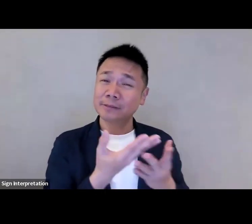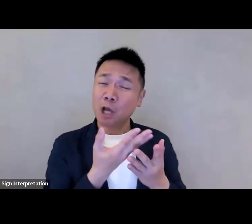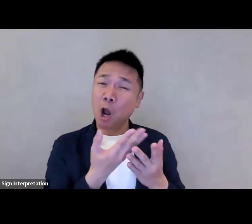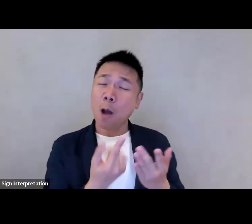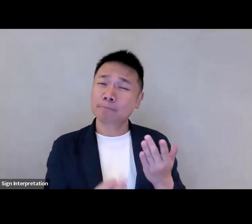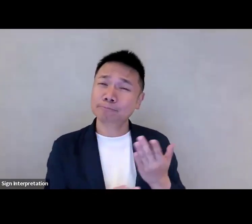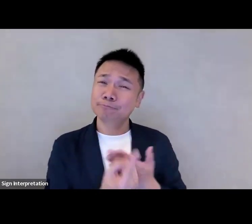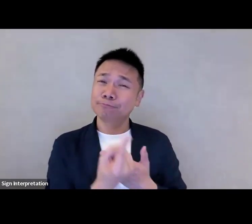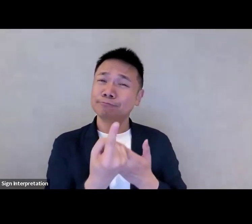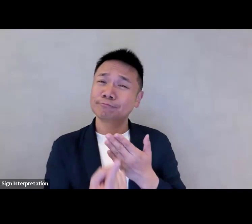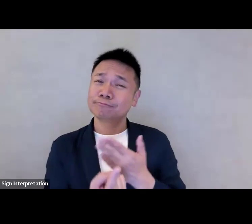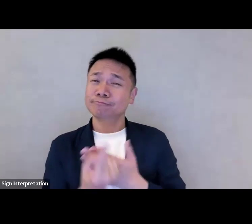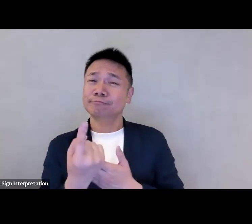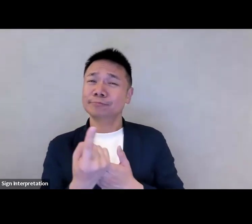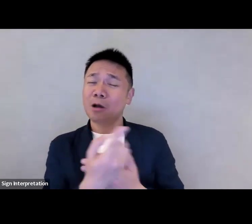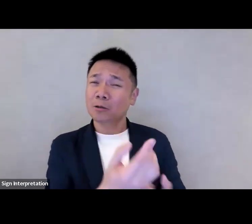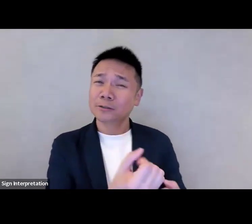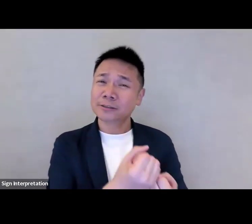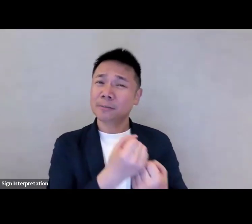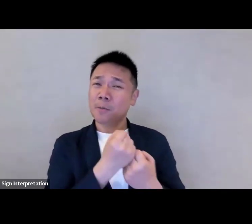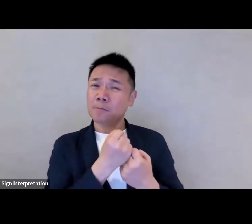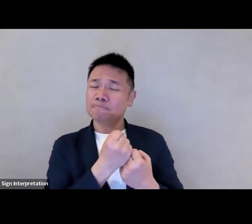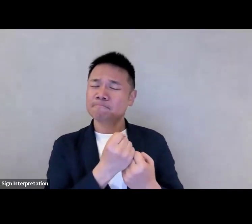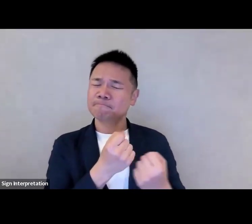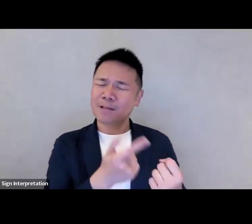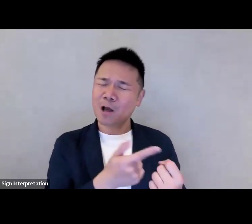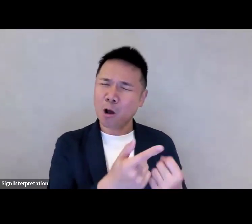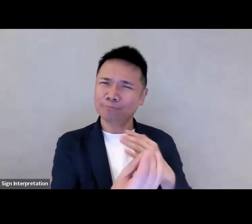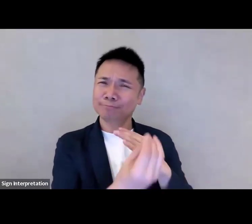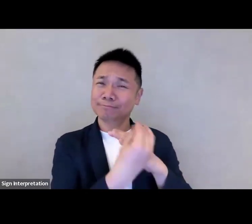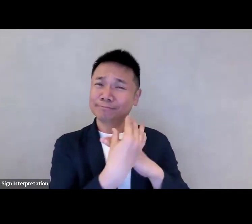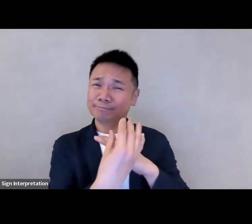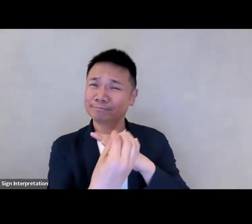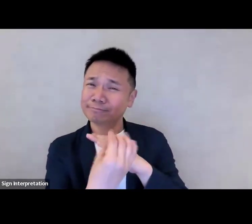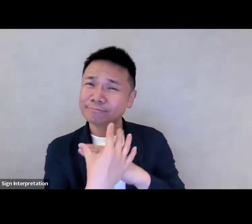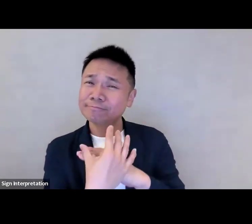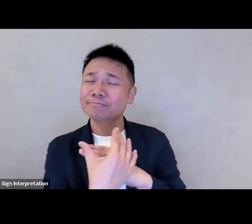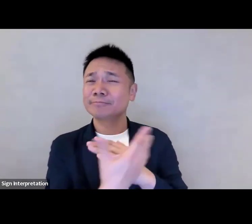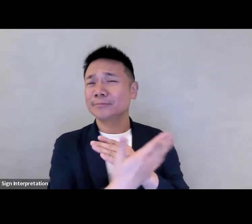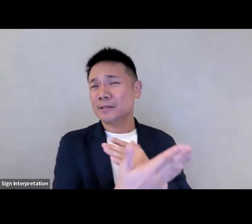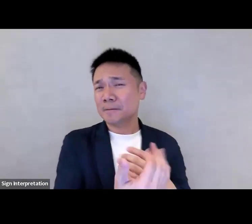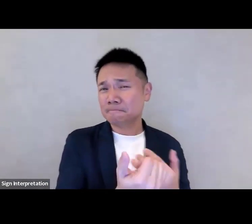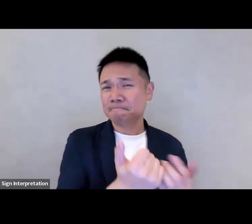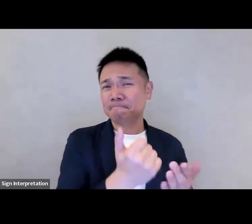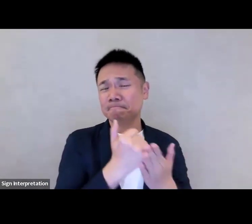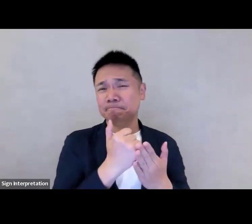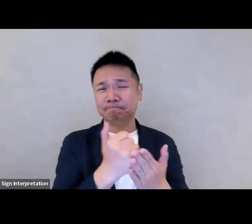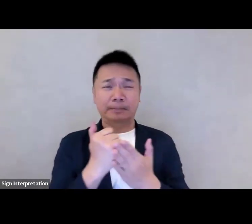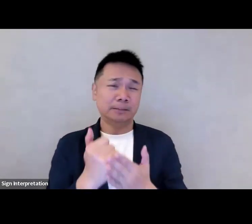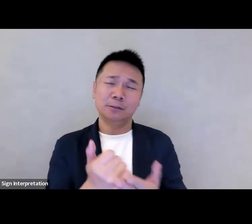我有这个机会来去纪念我们的博士，